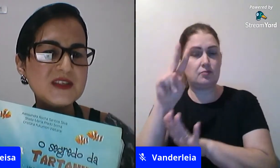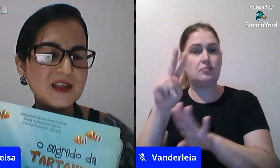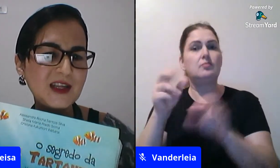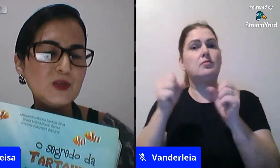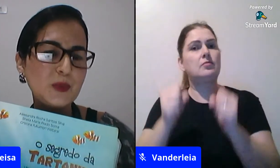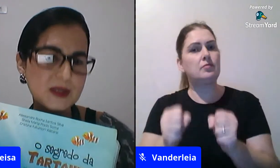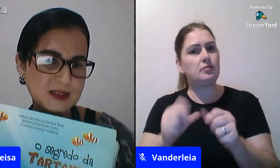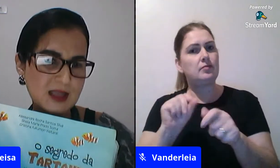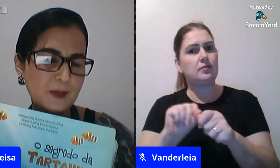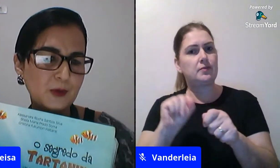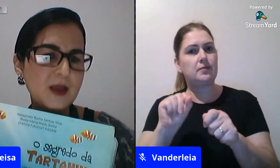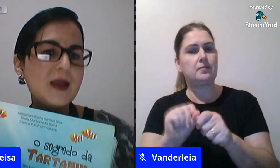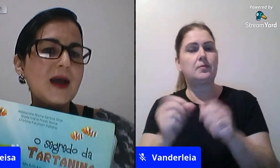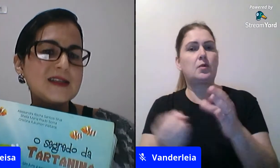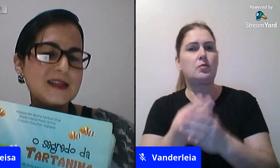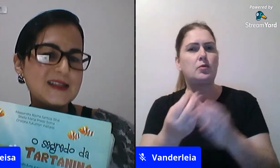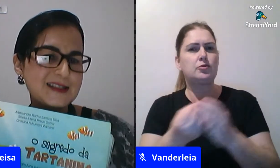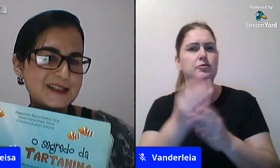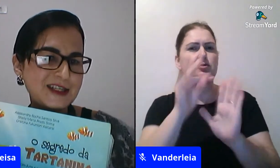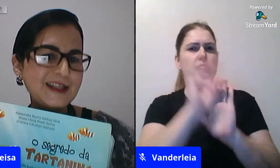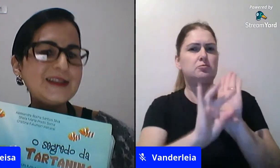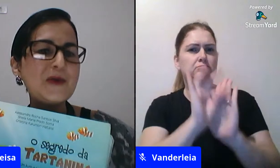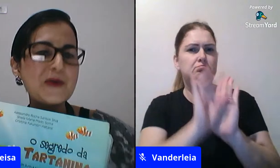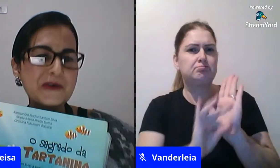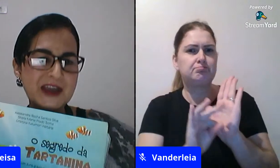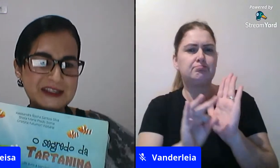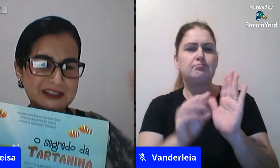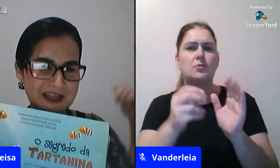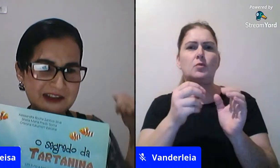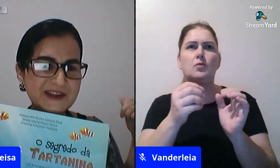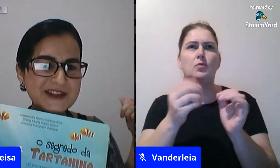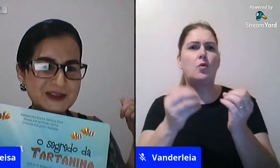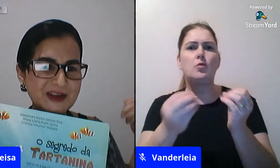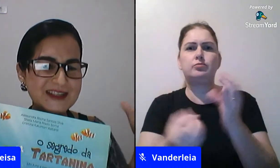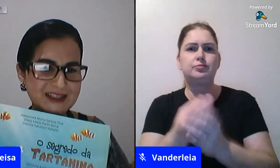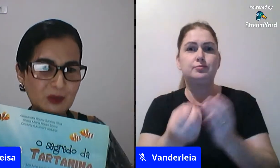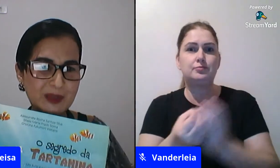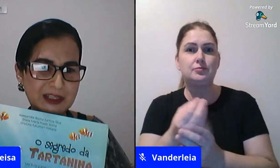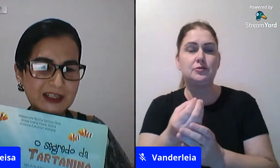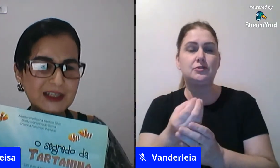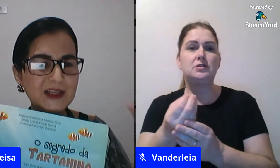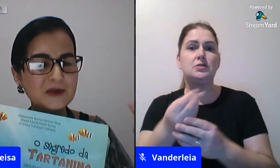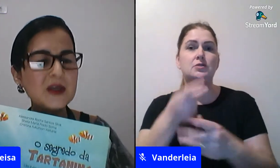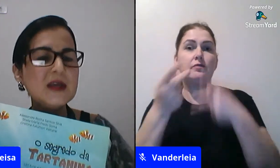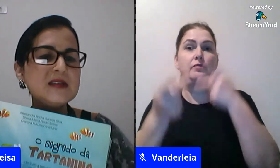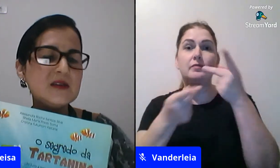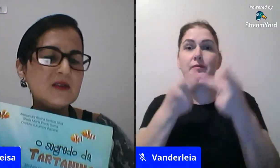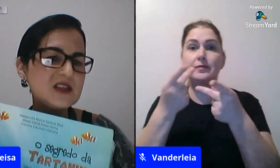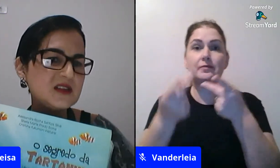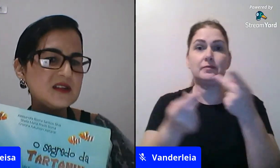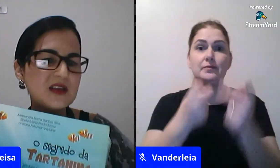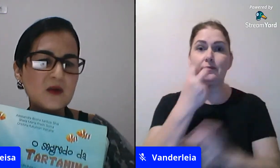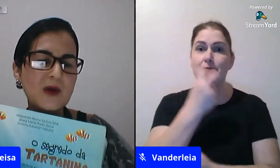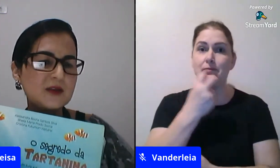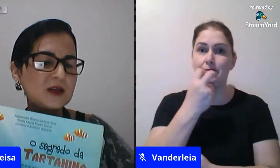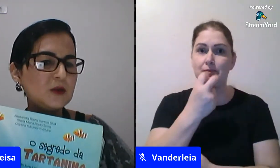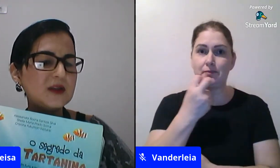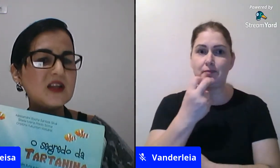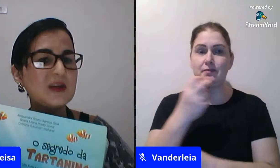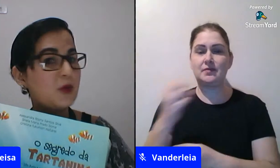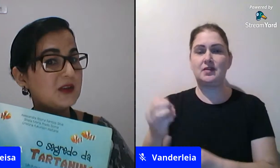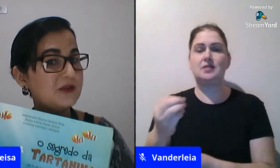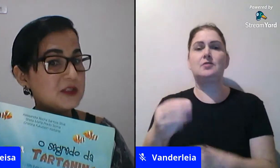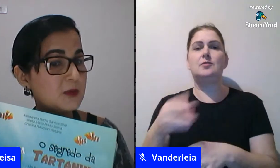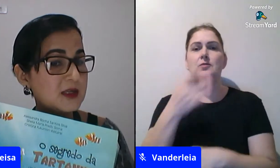com destino escrito por exemplo as crianças ditam eu reescrevo a história se eles são pequenininhos se são crianças de terceiro quarto